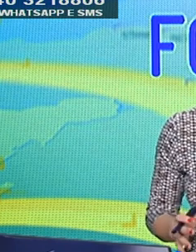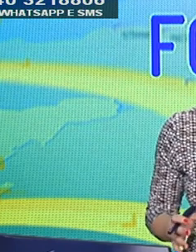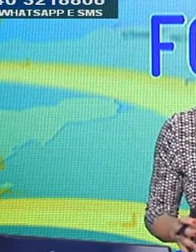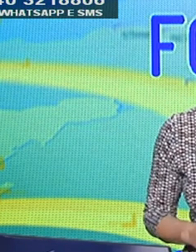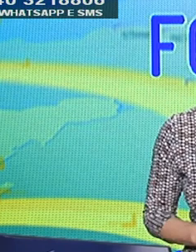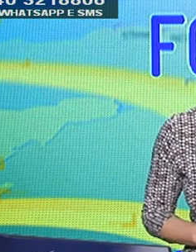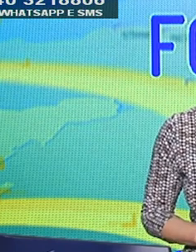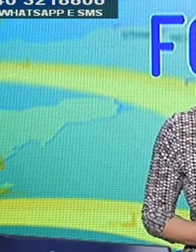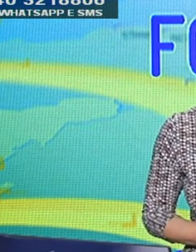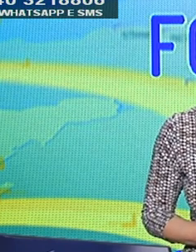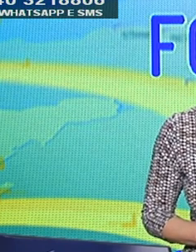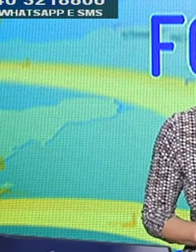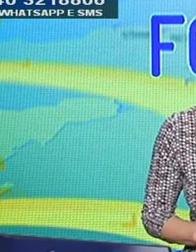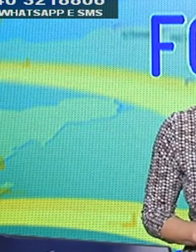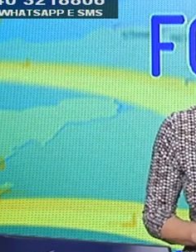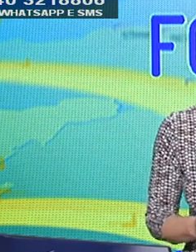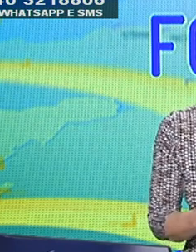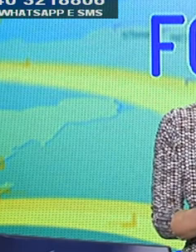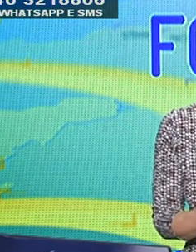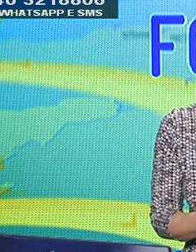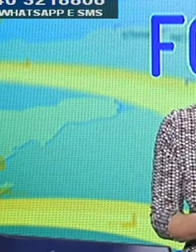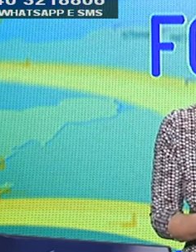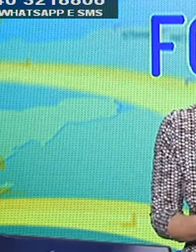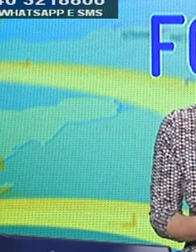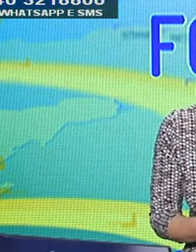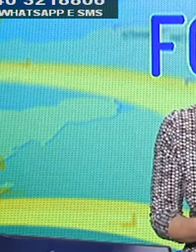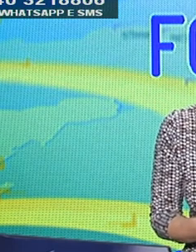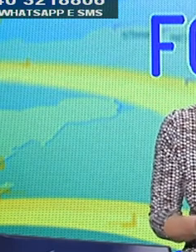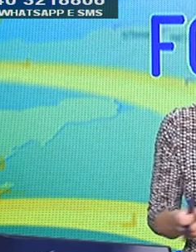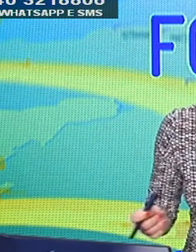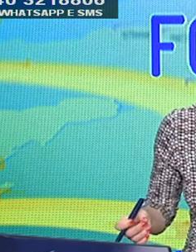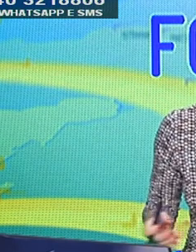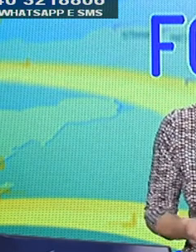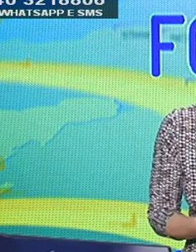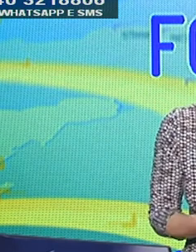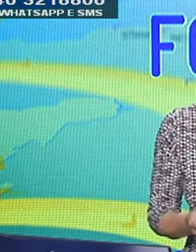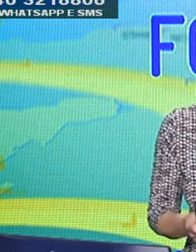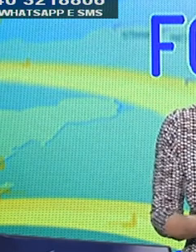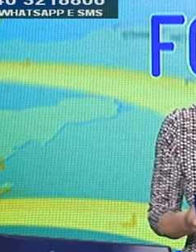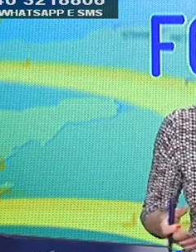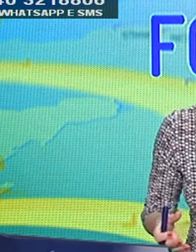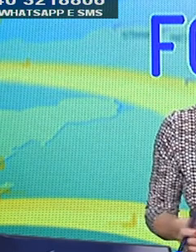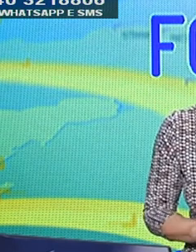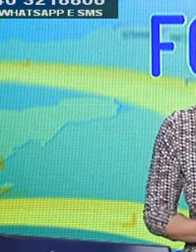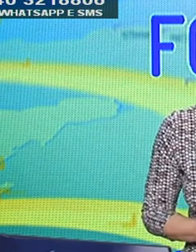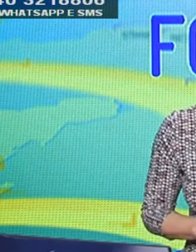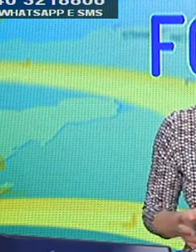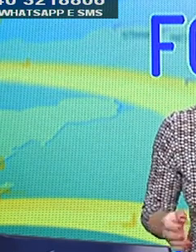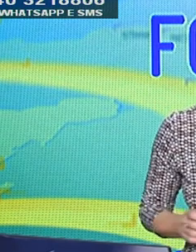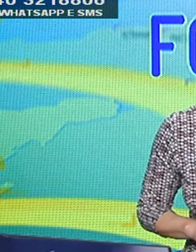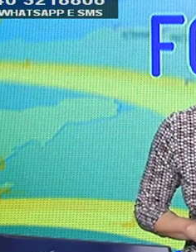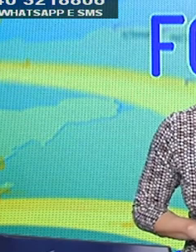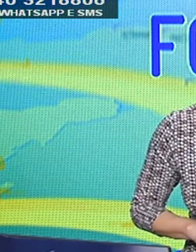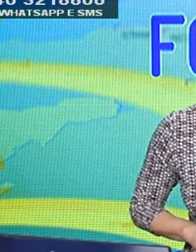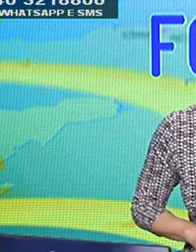a parlare di scuola, perché il governatore Zaia ha tracciato anche un po' quelle che sono le linee guida fondamentali, principali, per poter